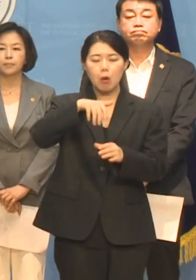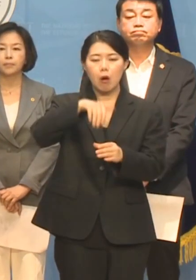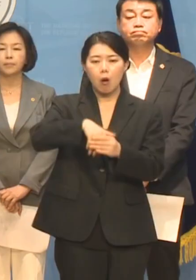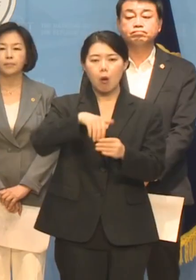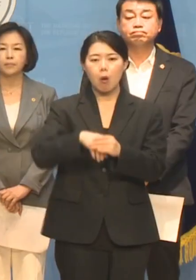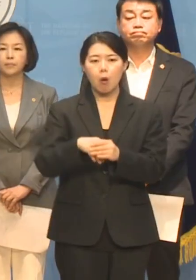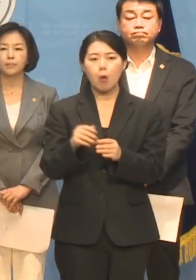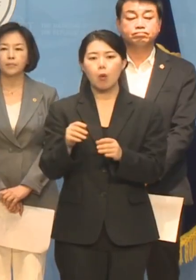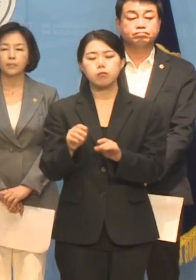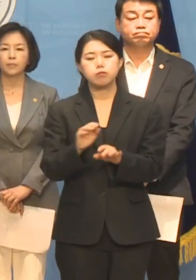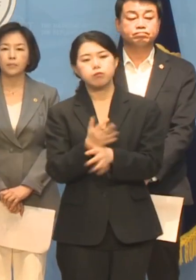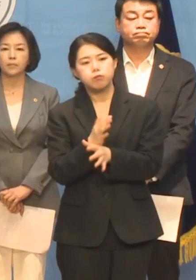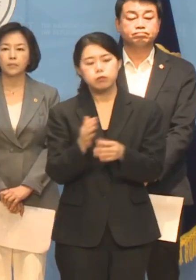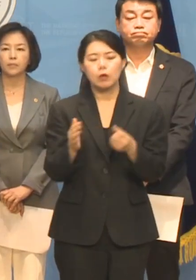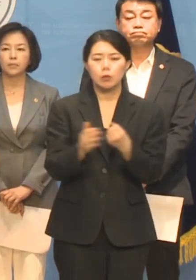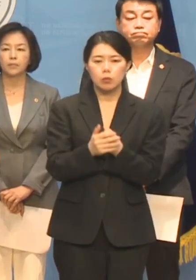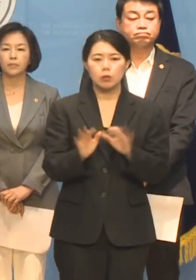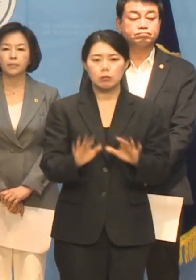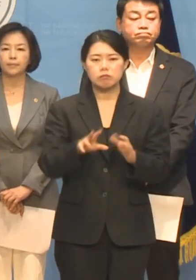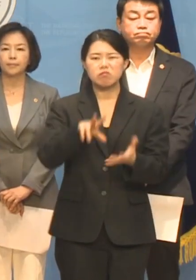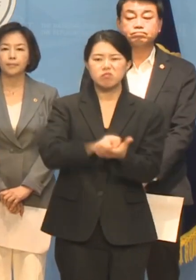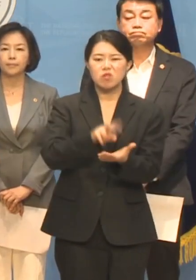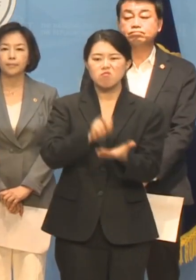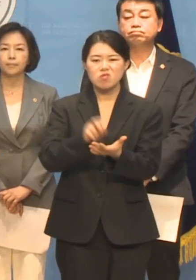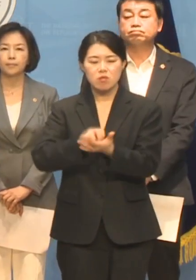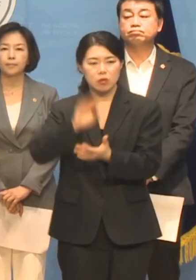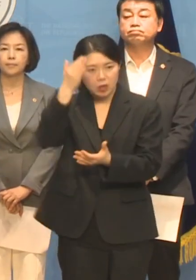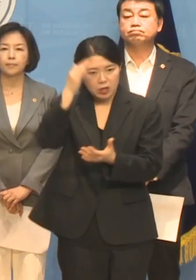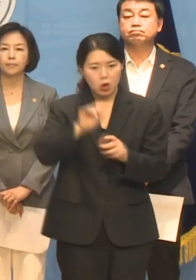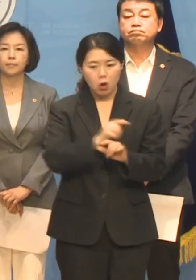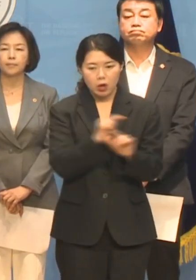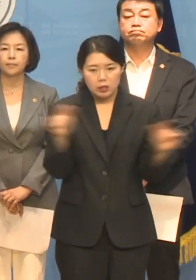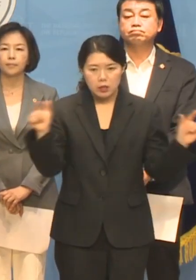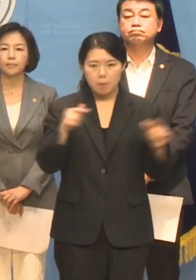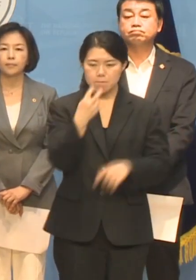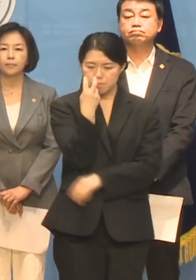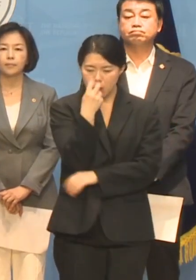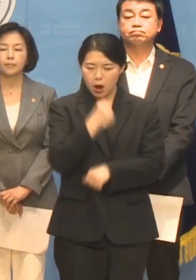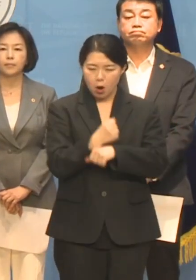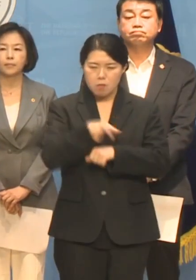있는 서울시정의 문제점들을 계속 모니터링하고